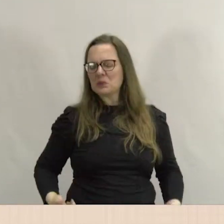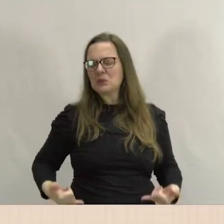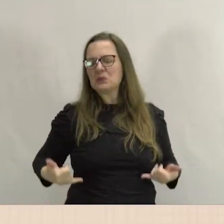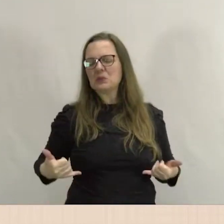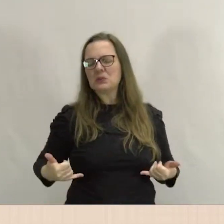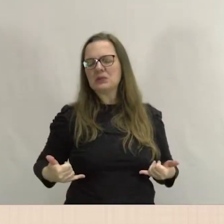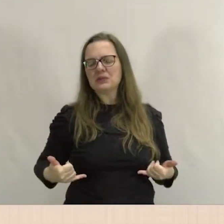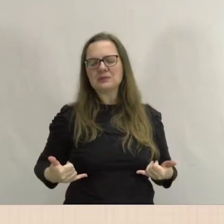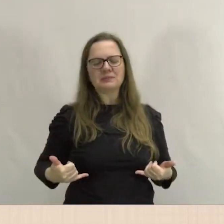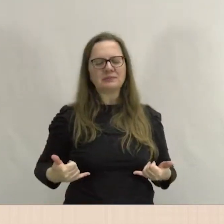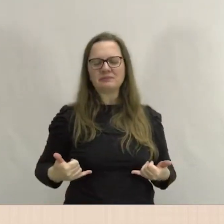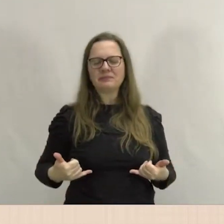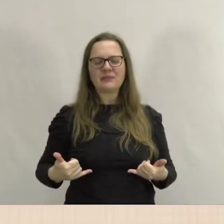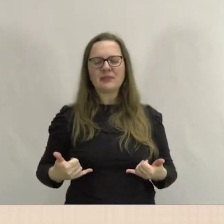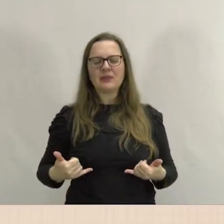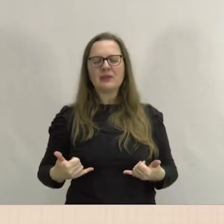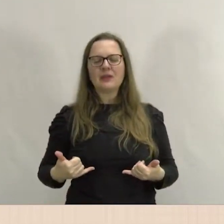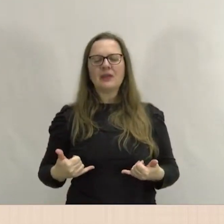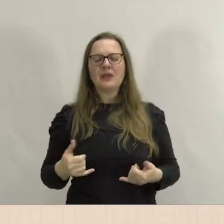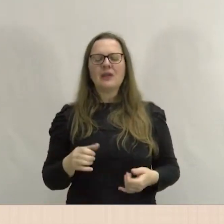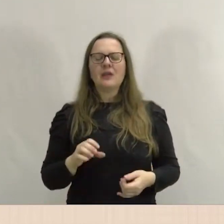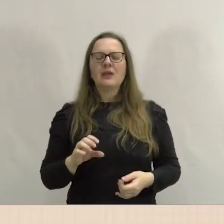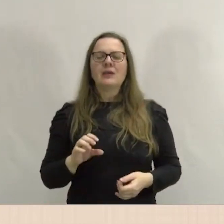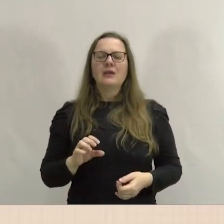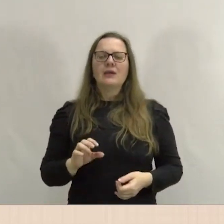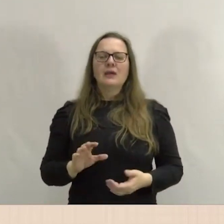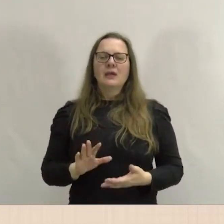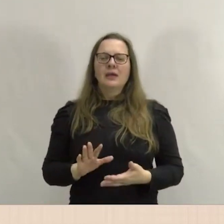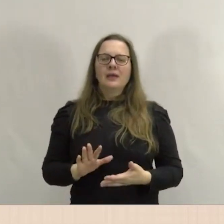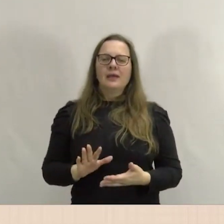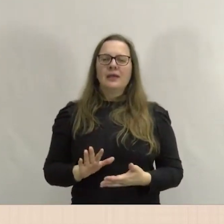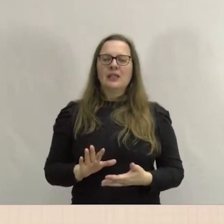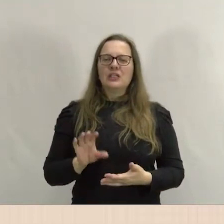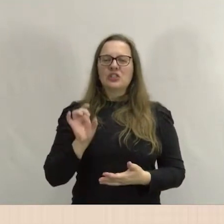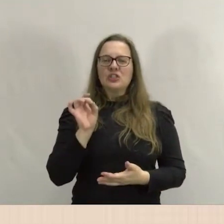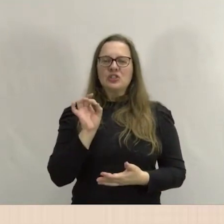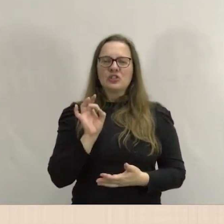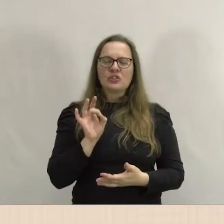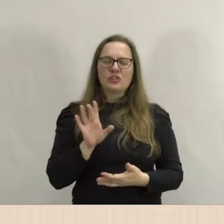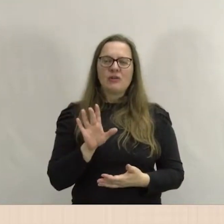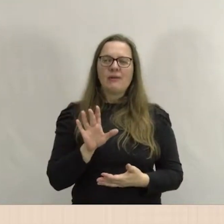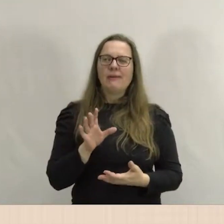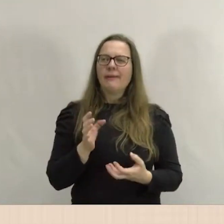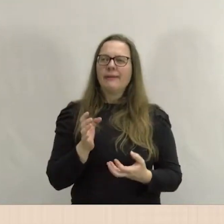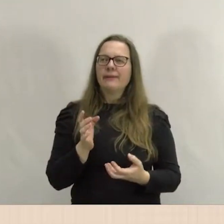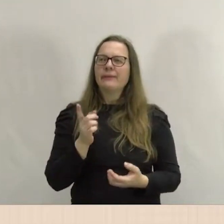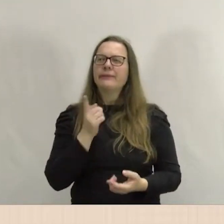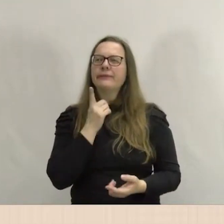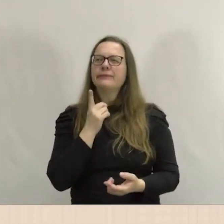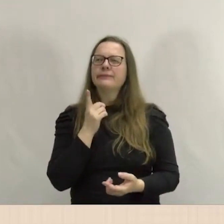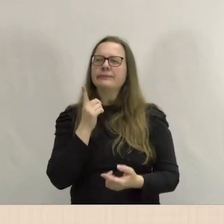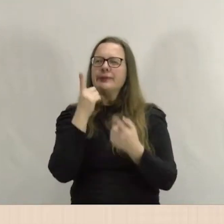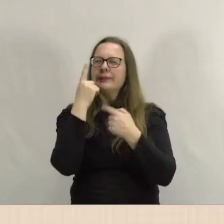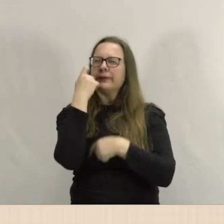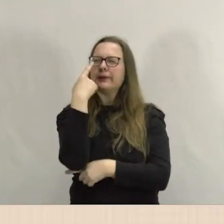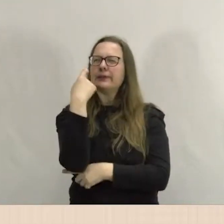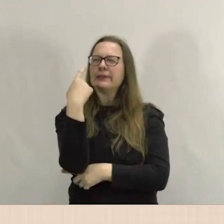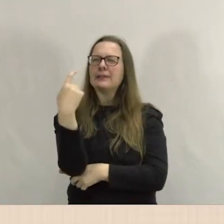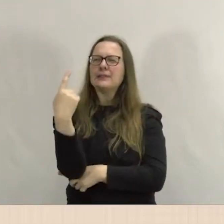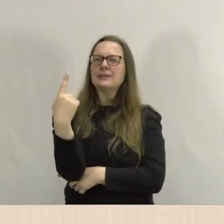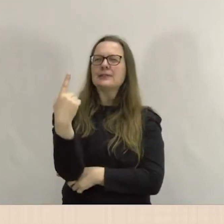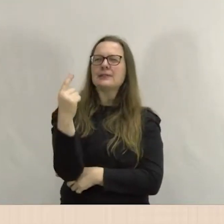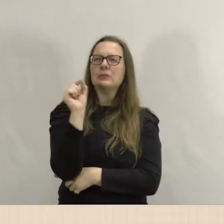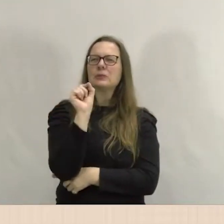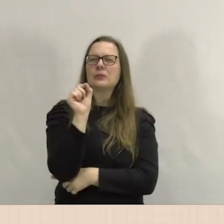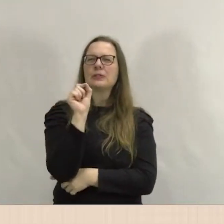um profeta, só se via os novos mestres exigindo as